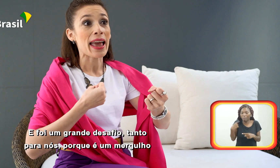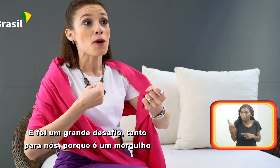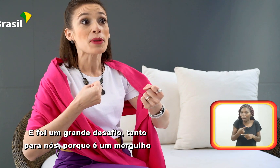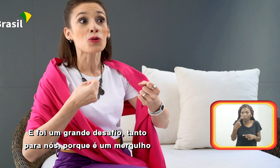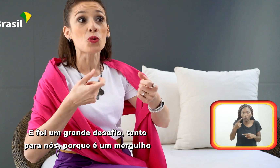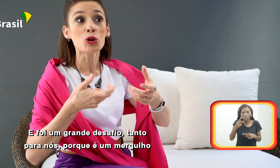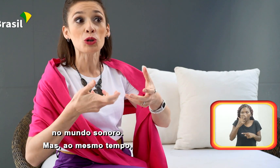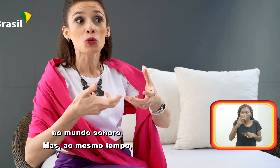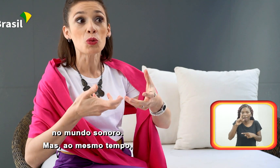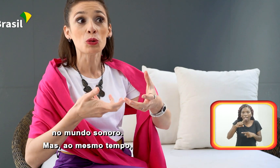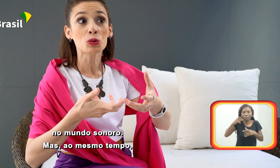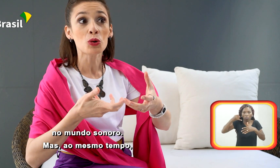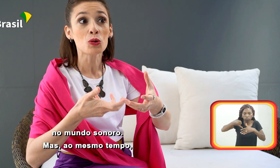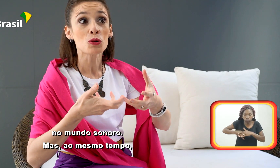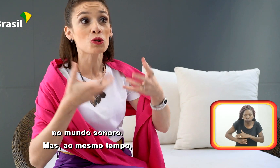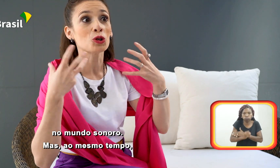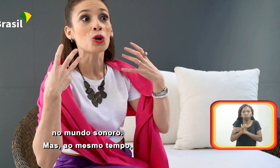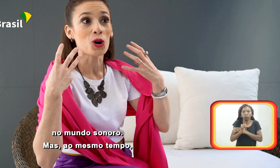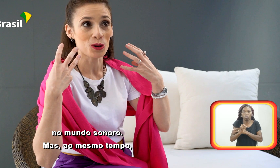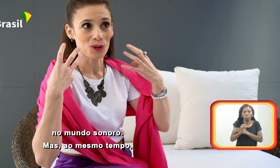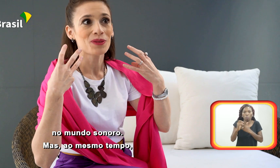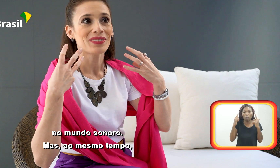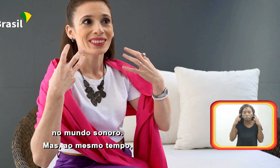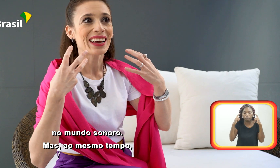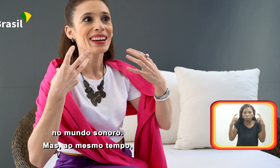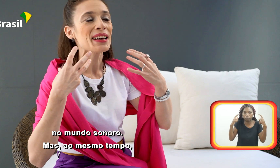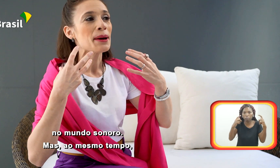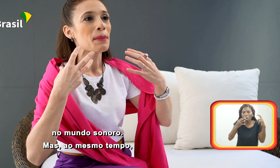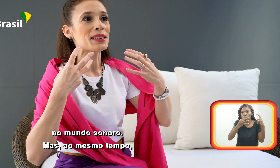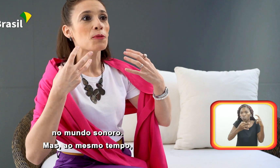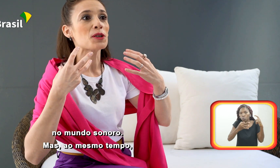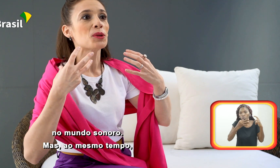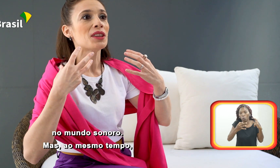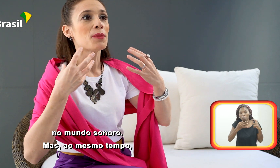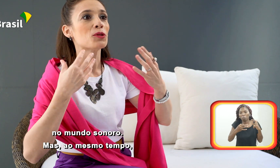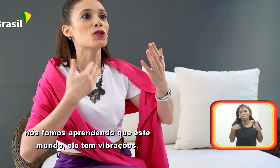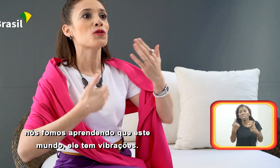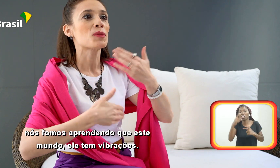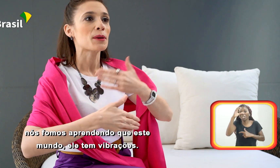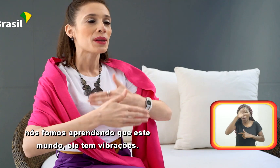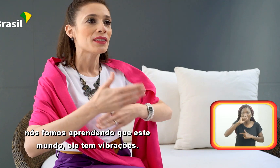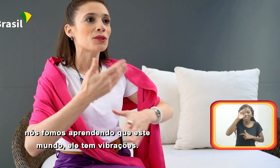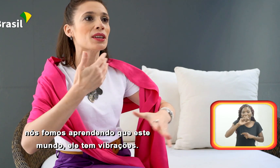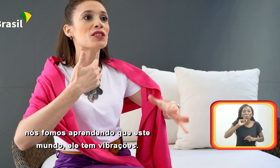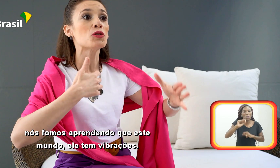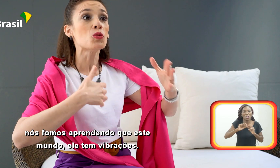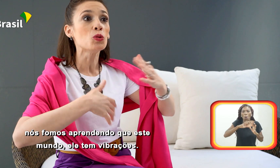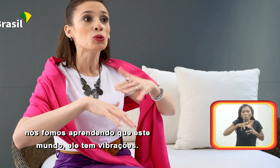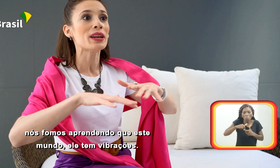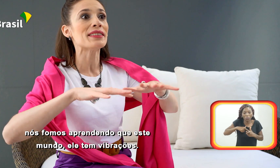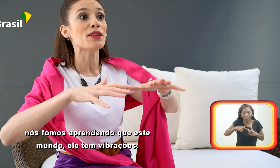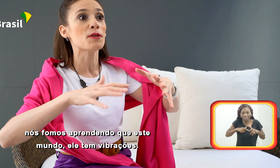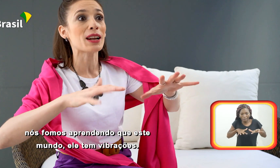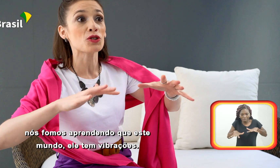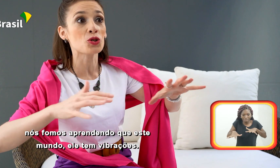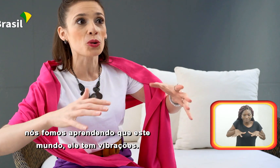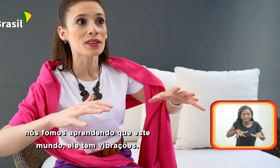um mergulho no mundo sonoro, né? Mas ao mesmo tempo nós fomos aprendendo que este mundo ele tem